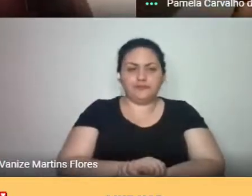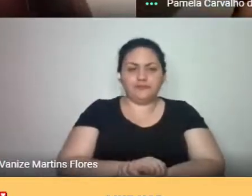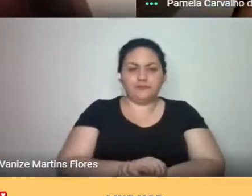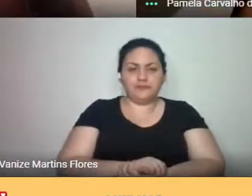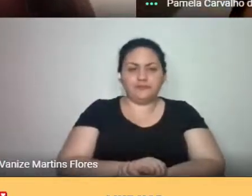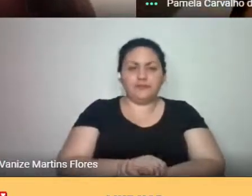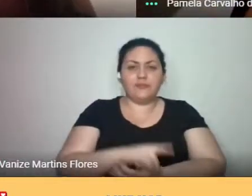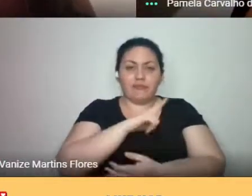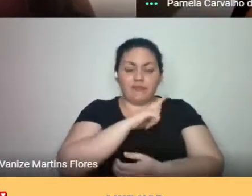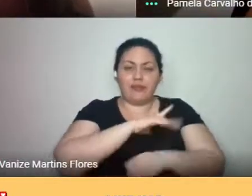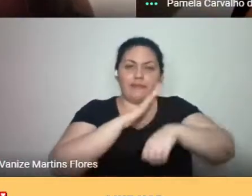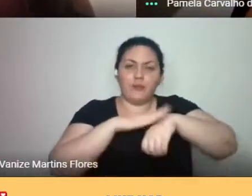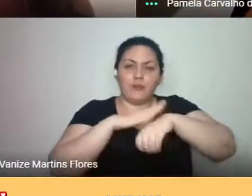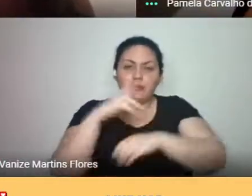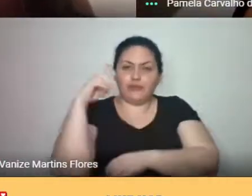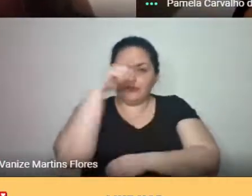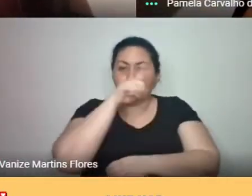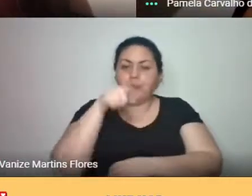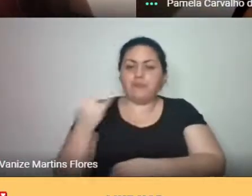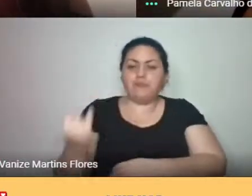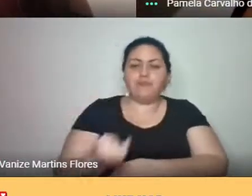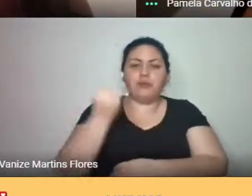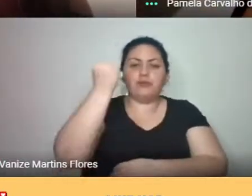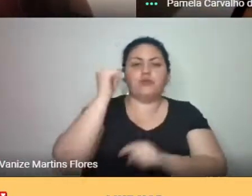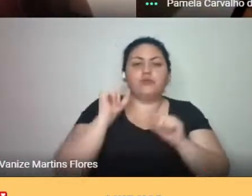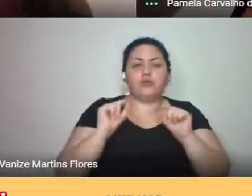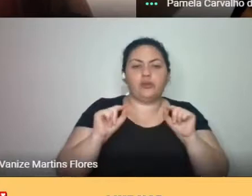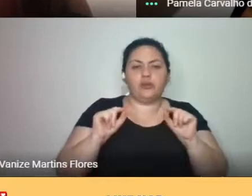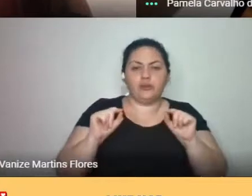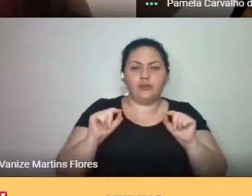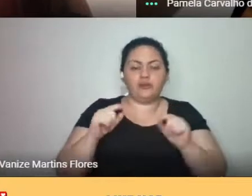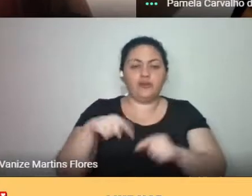é importante que a gente possa